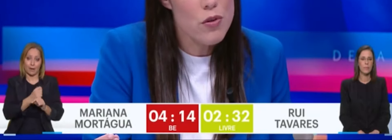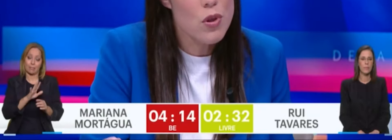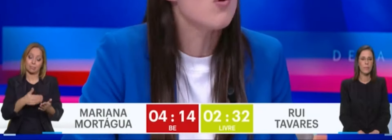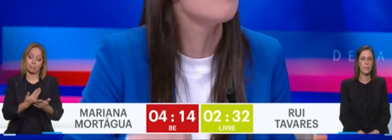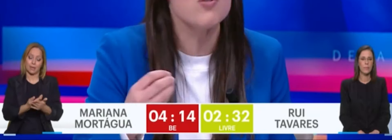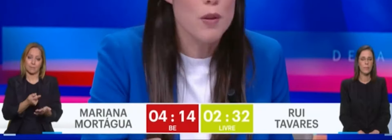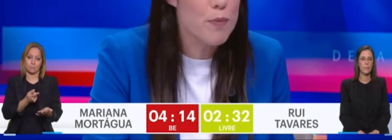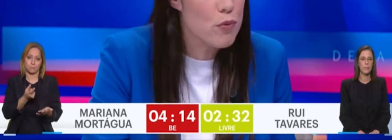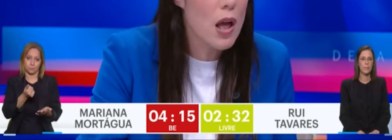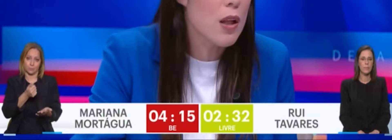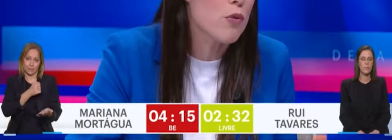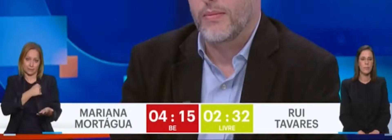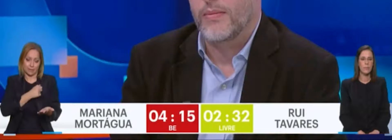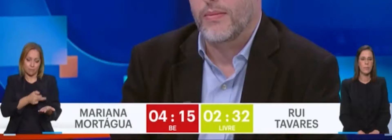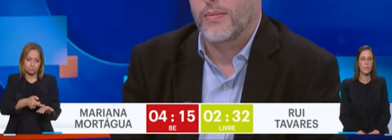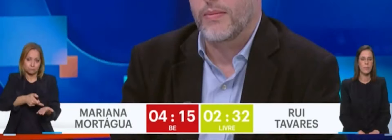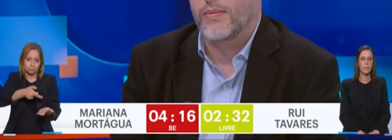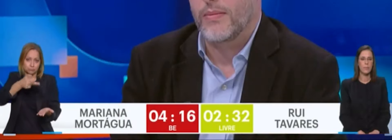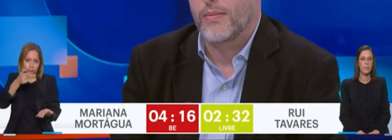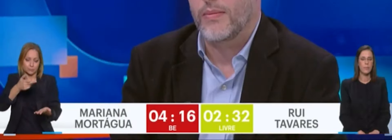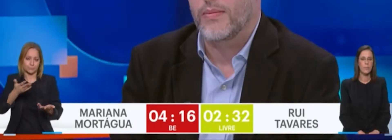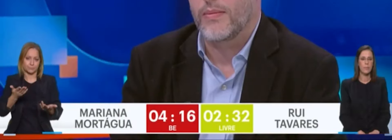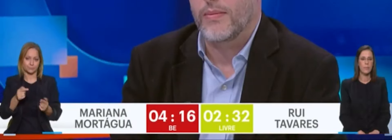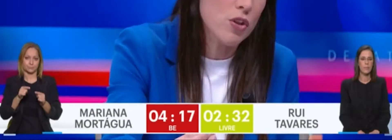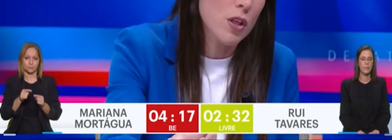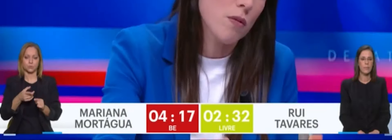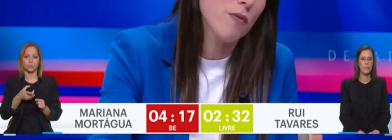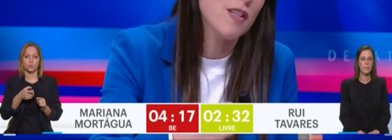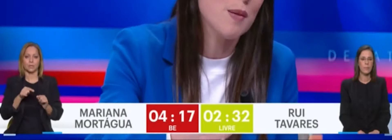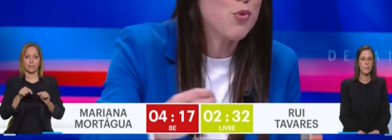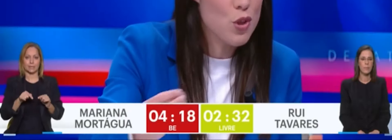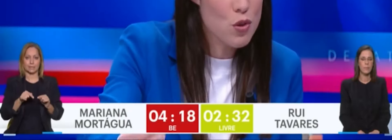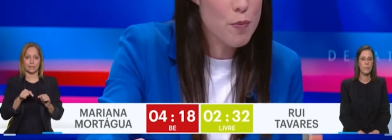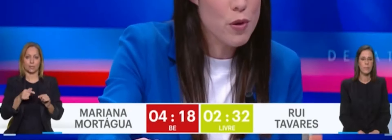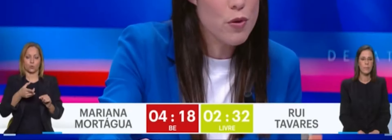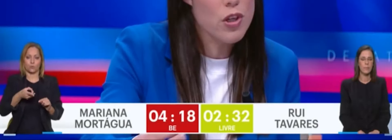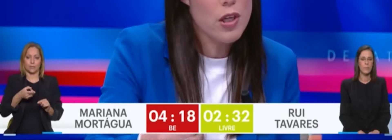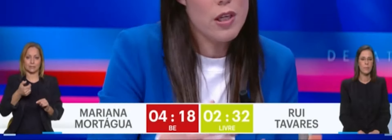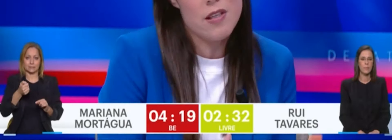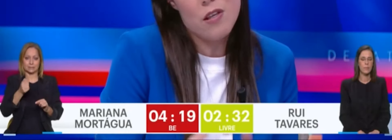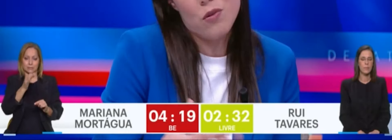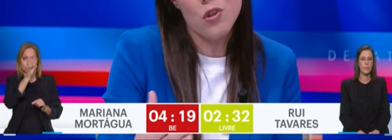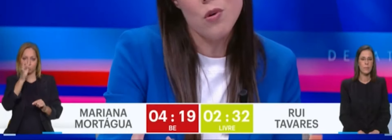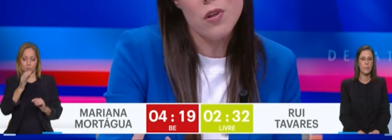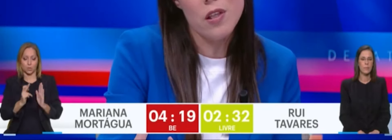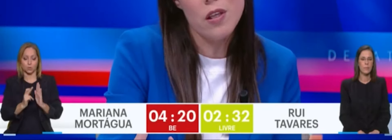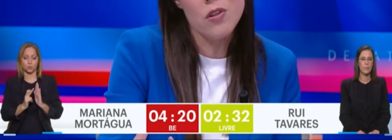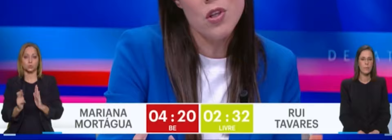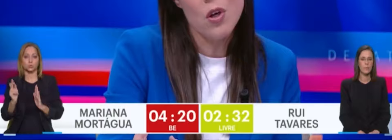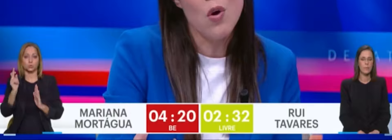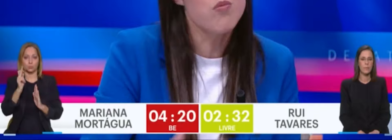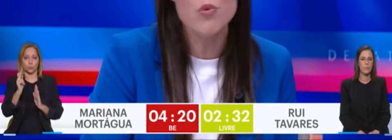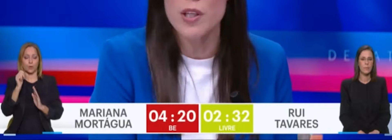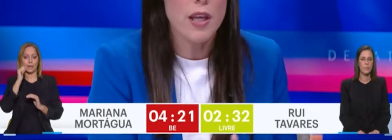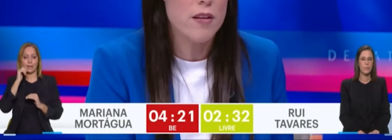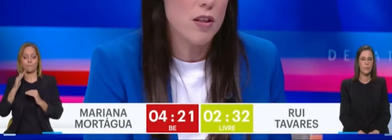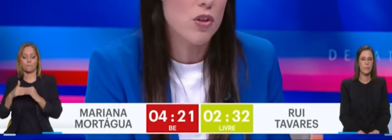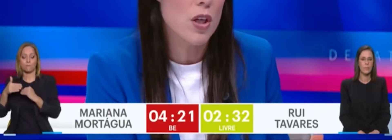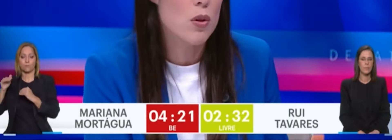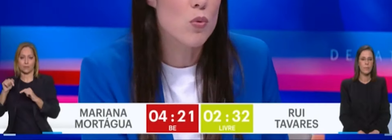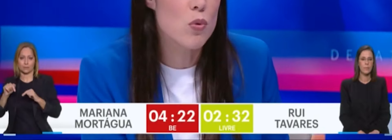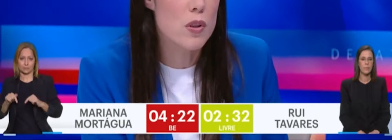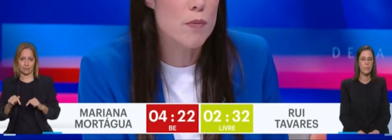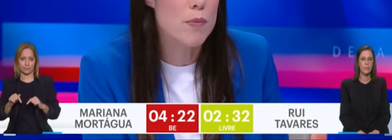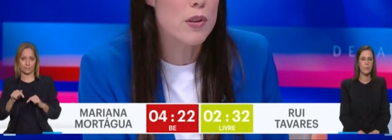os preços como diz o banco de Portugal que os preços em média são 95 superiores 95% superiores em transações não residentes ou como o iné